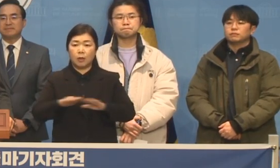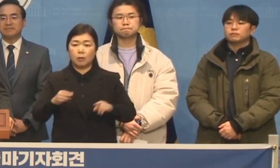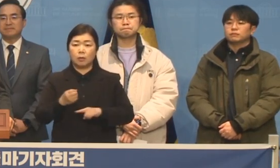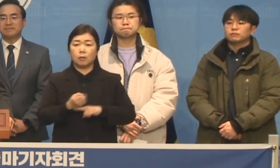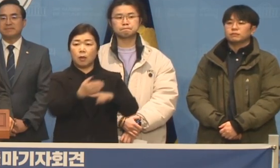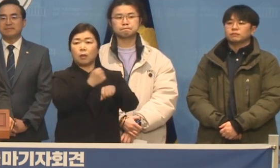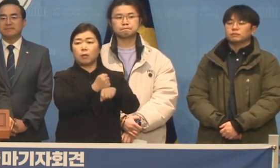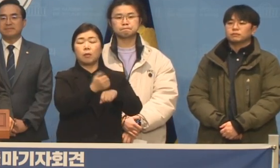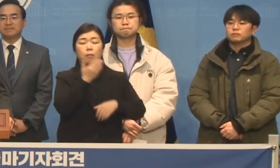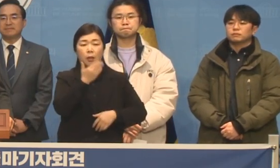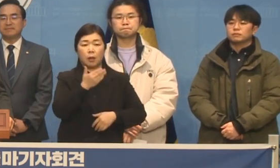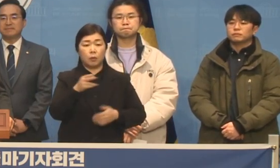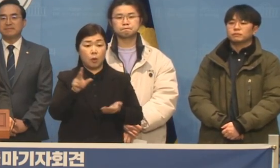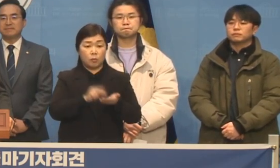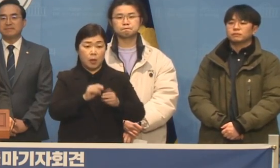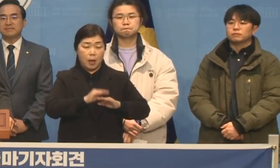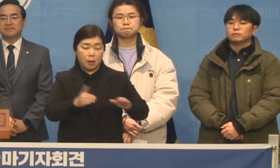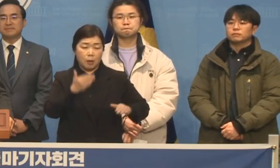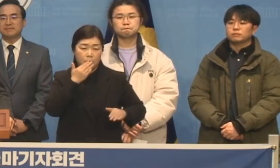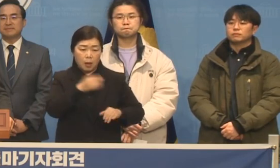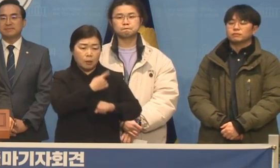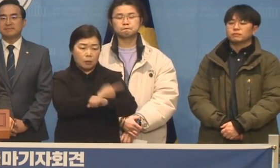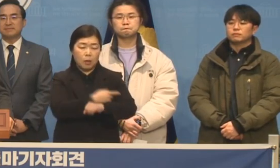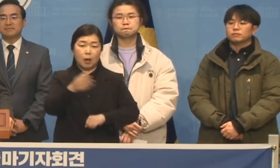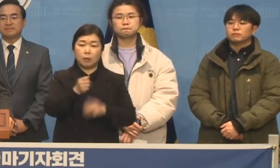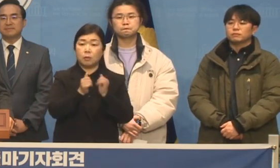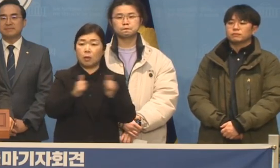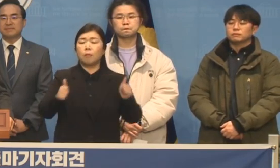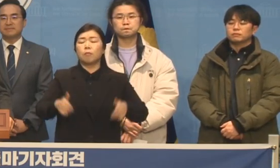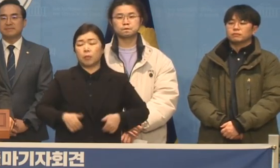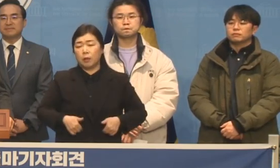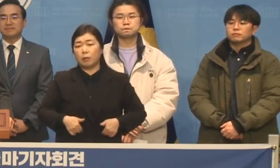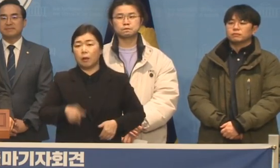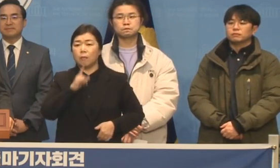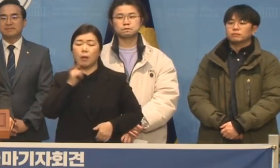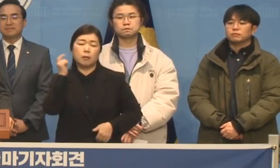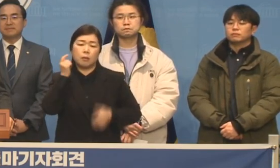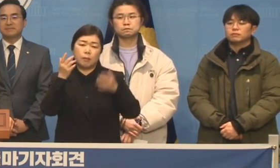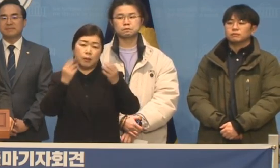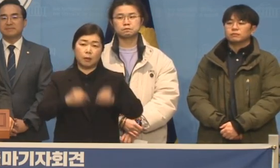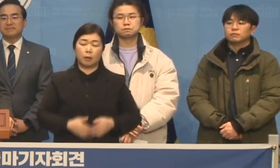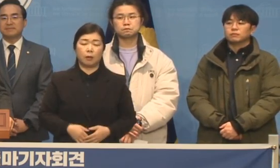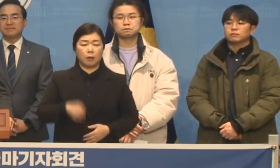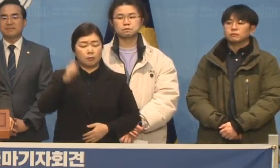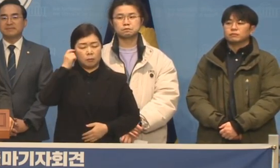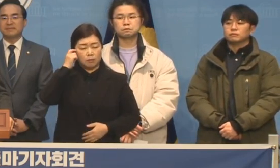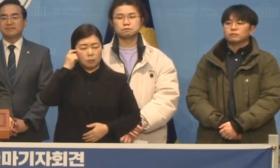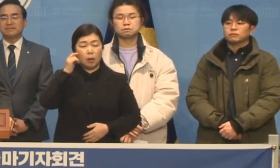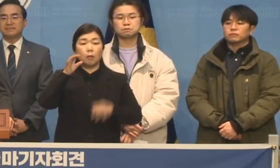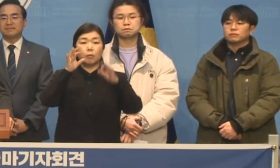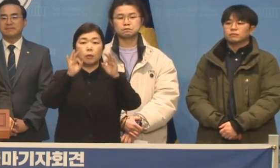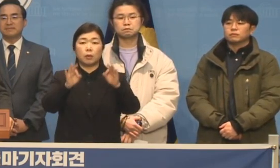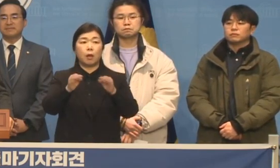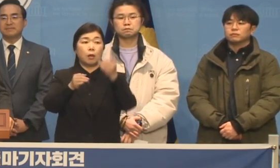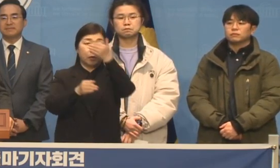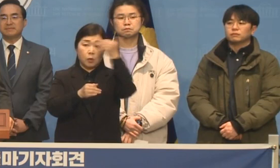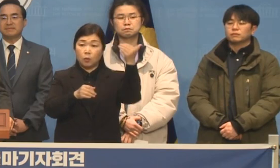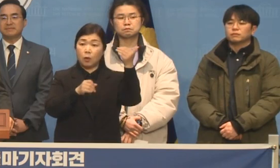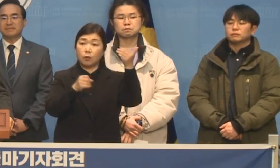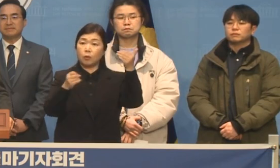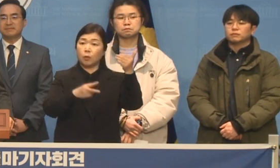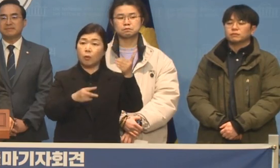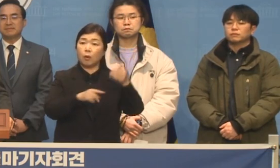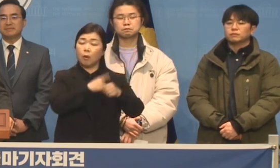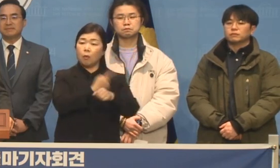좋겠다. 그런 말씀을 참 많이 들었습니다. 그렇게 나서 생각을 해보니 청년이면서 그리고